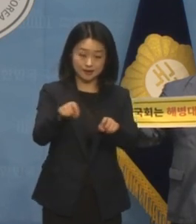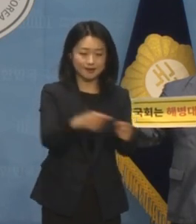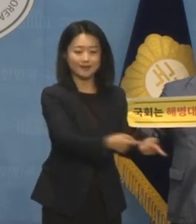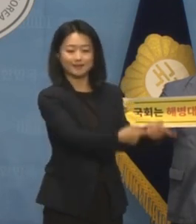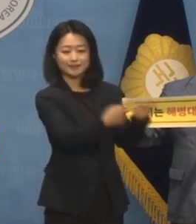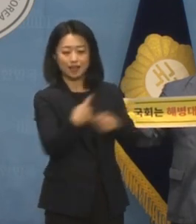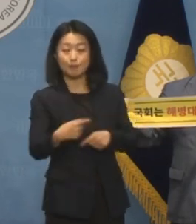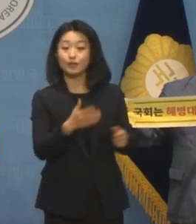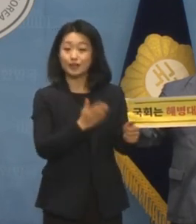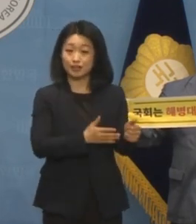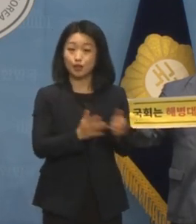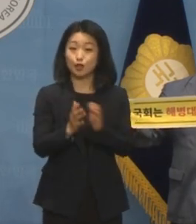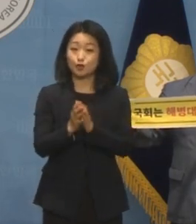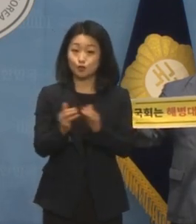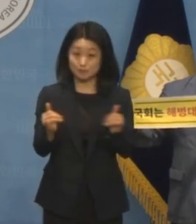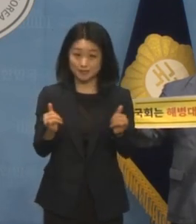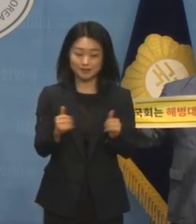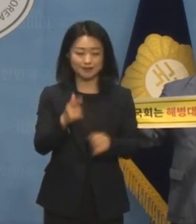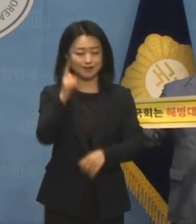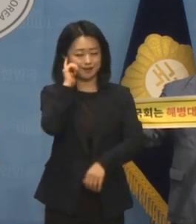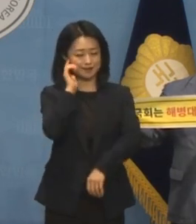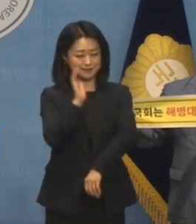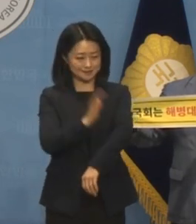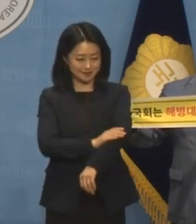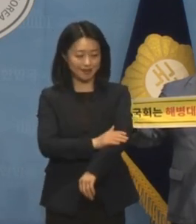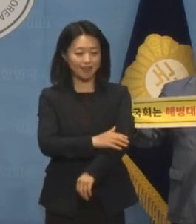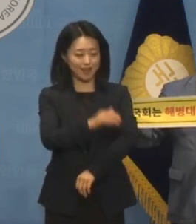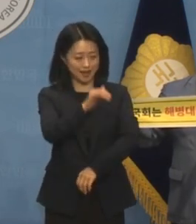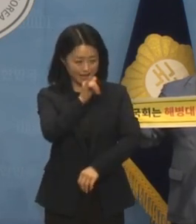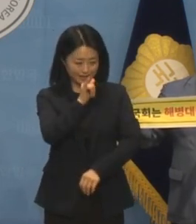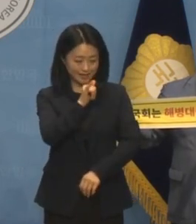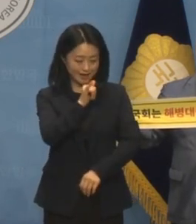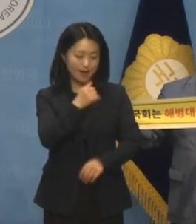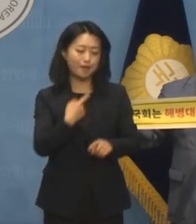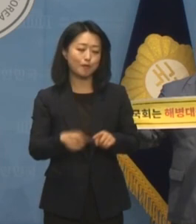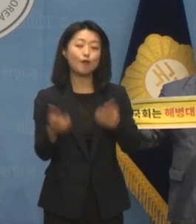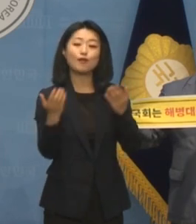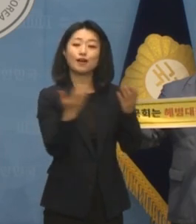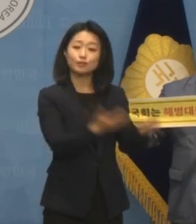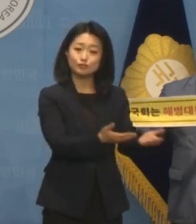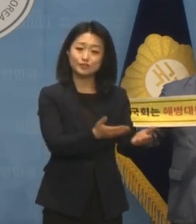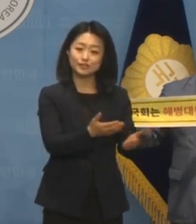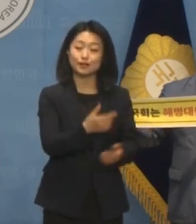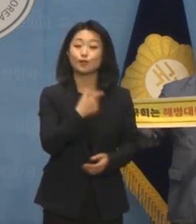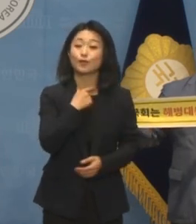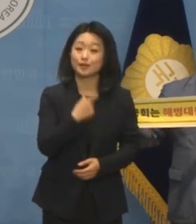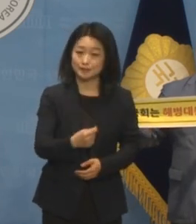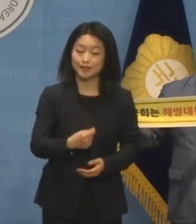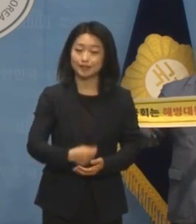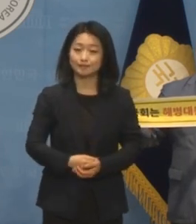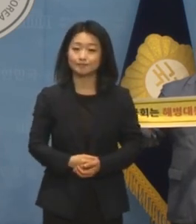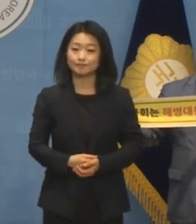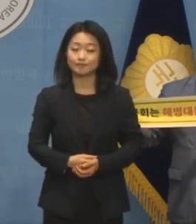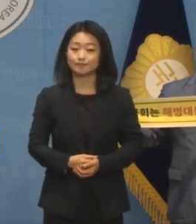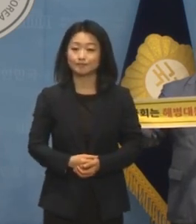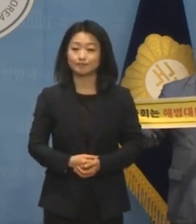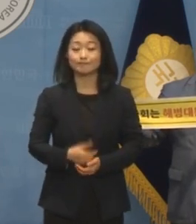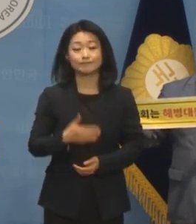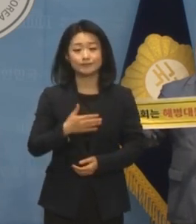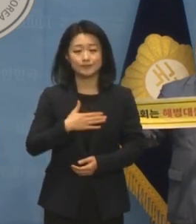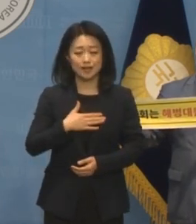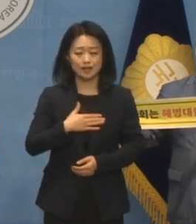훗날 국민의 현명한 판단과 그런 후손의 평가를 꼭 받기를 기원합니다. 저희가